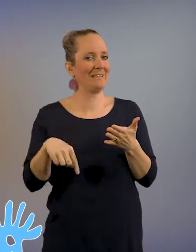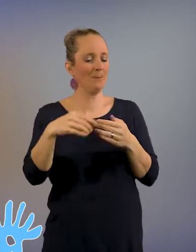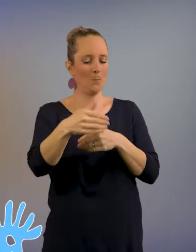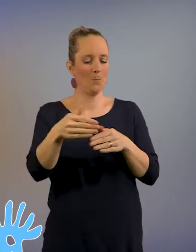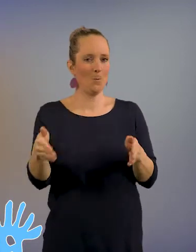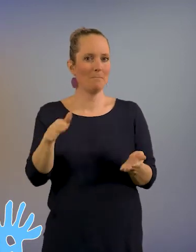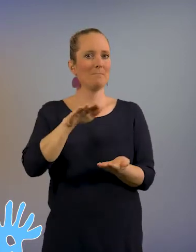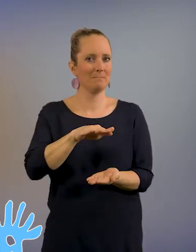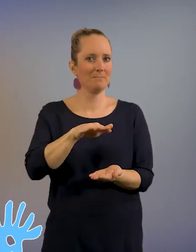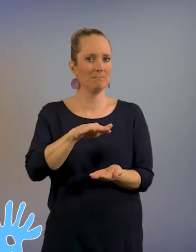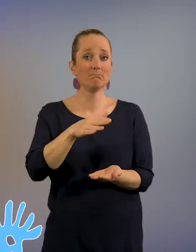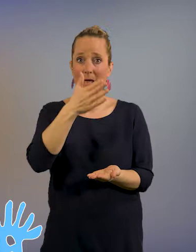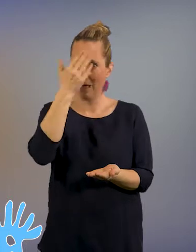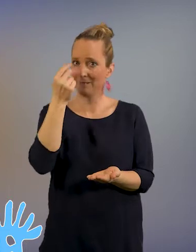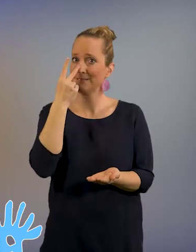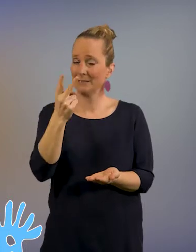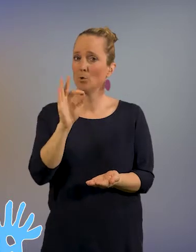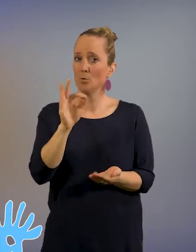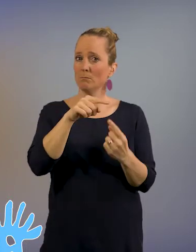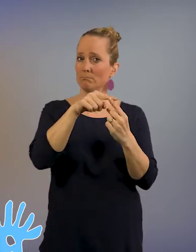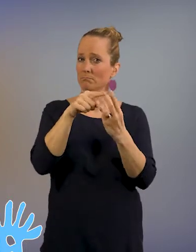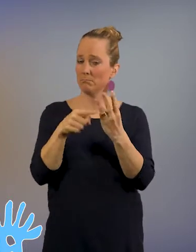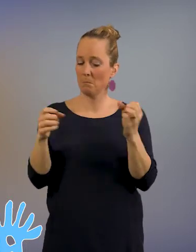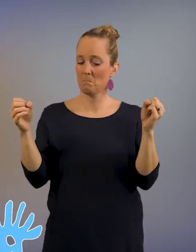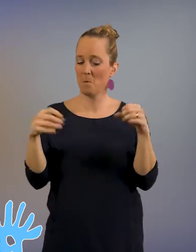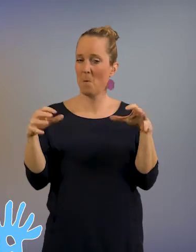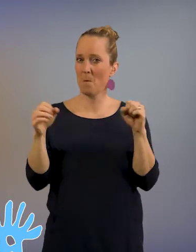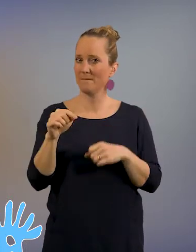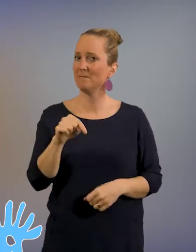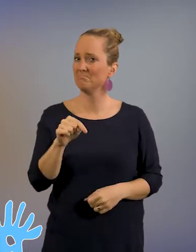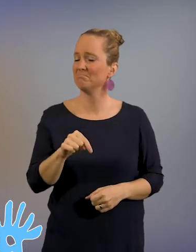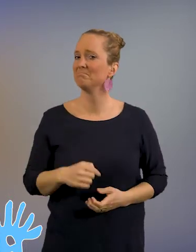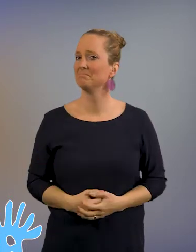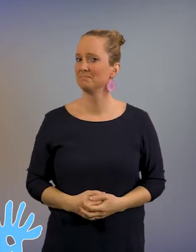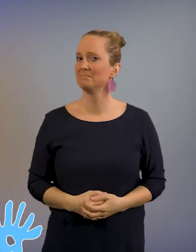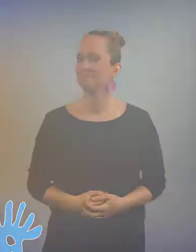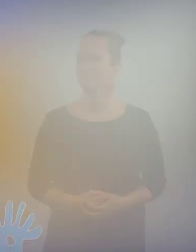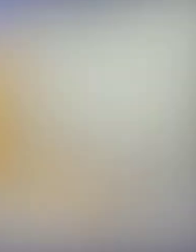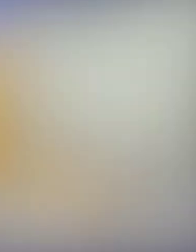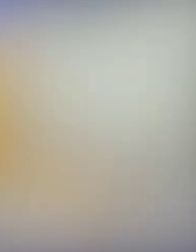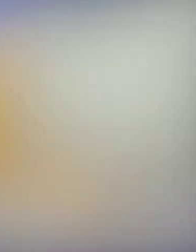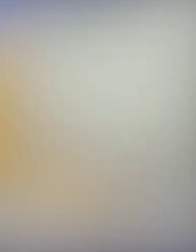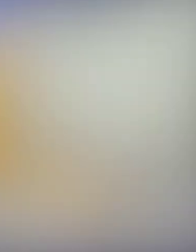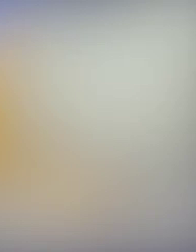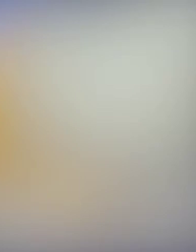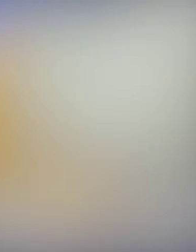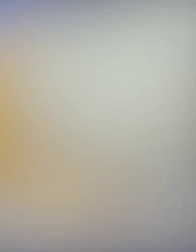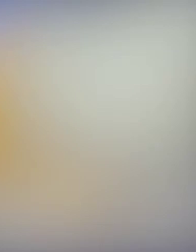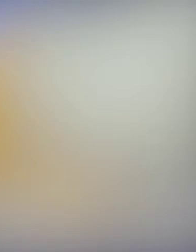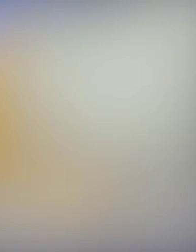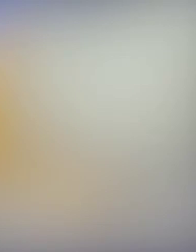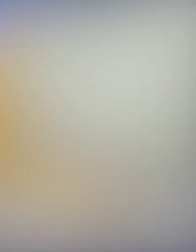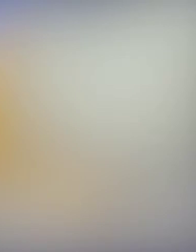som skulpterar om landskapet. Hon utforskar vad som händer när de krafterna ges en skulptural form långt ifrån